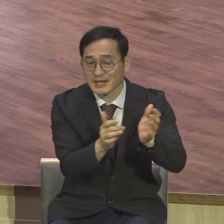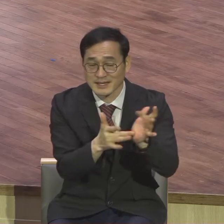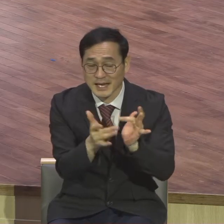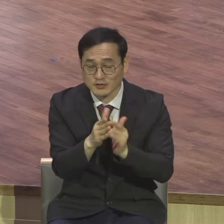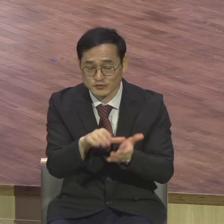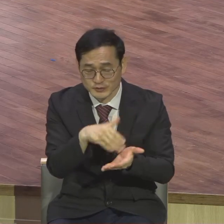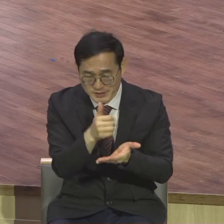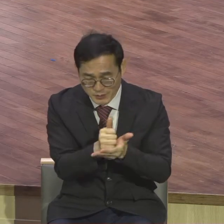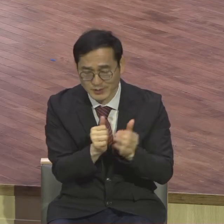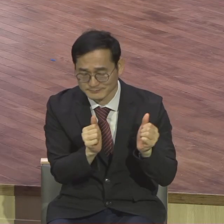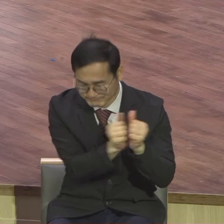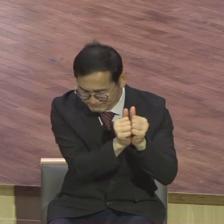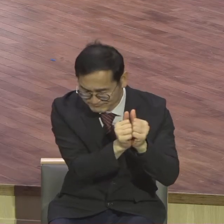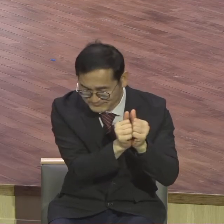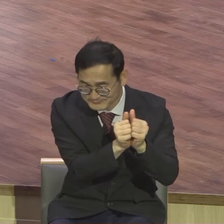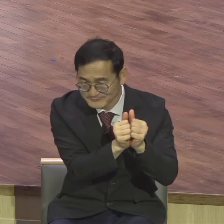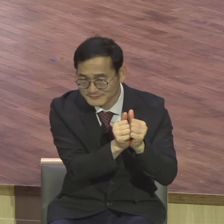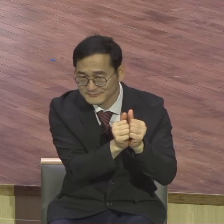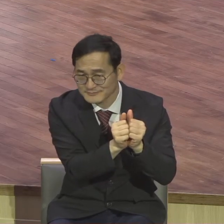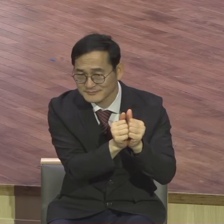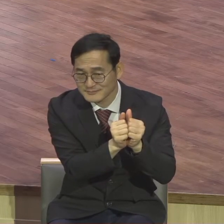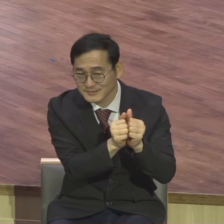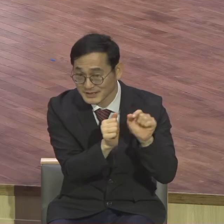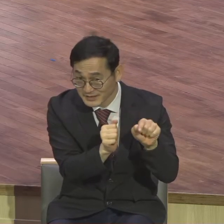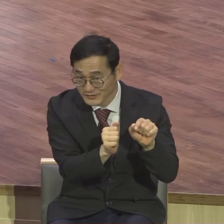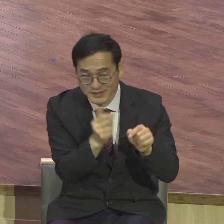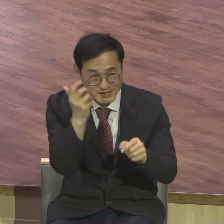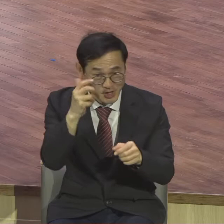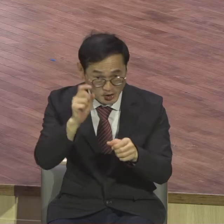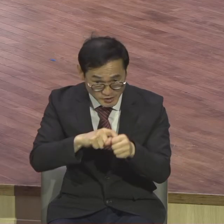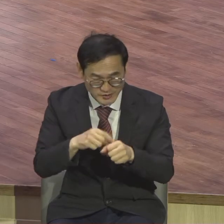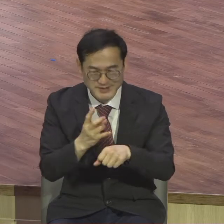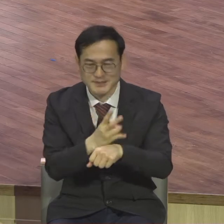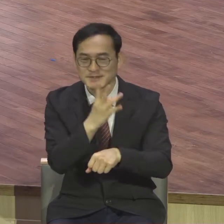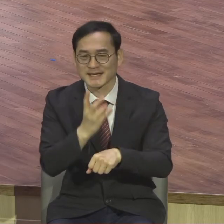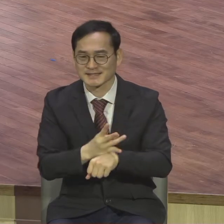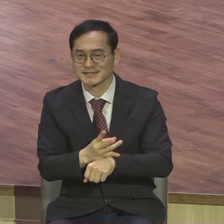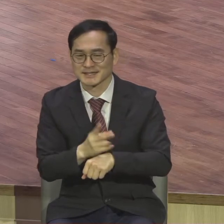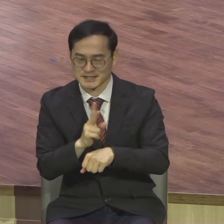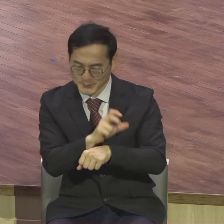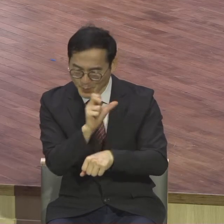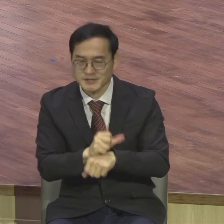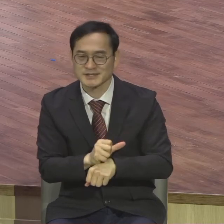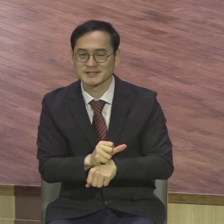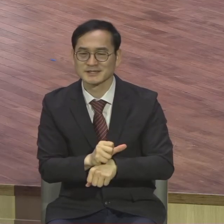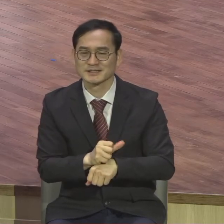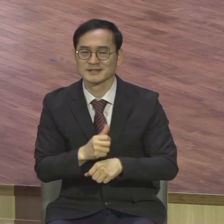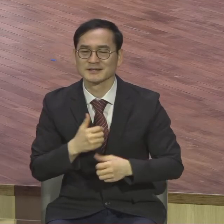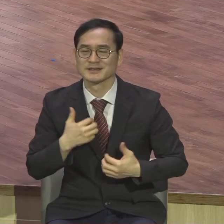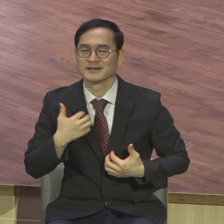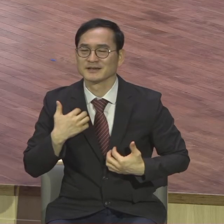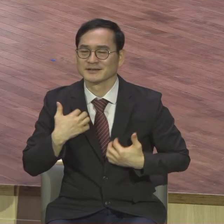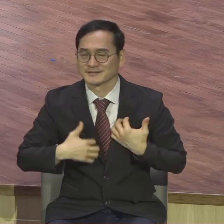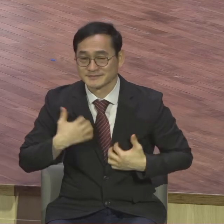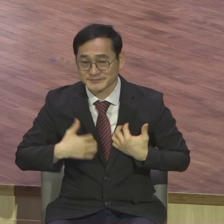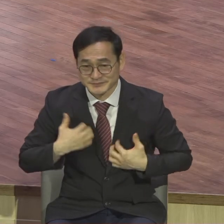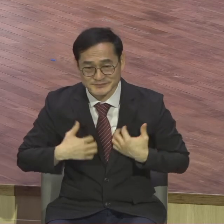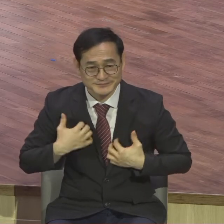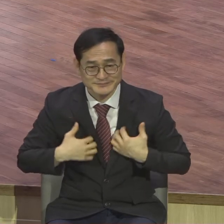그리스도와 이런 마음을 가지고 여러분 영적 비밀 24시를 누리면 끝납니다. 이렇게 될